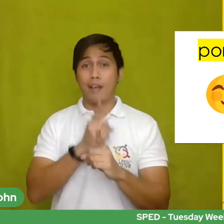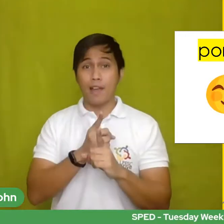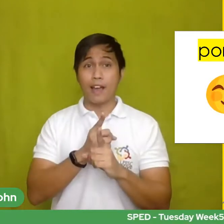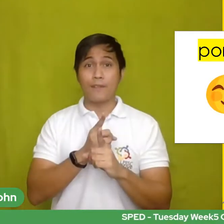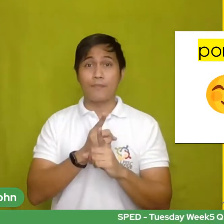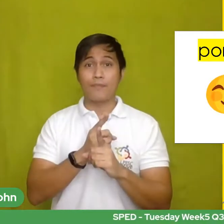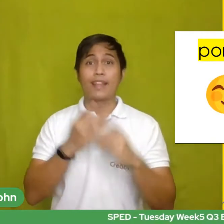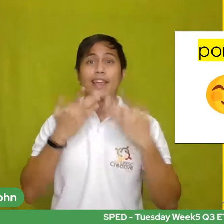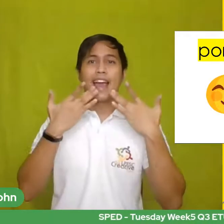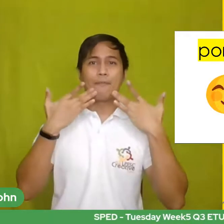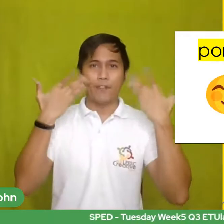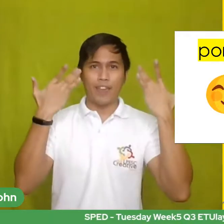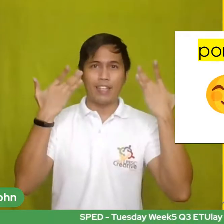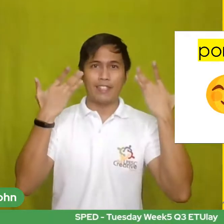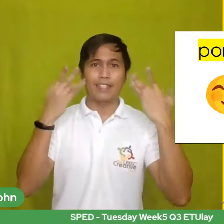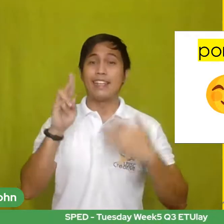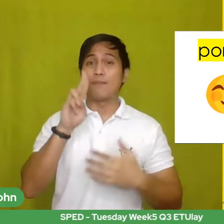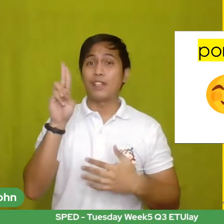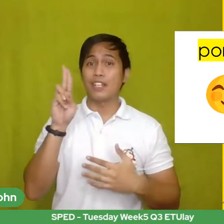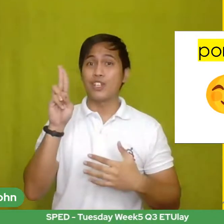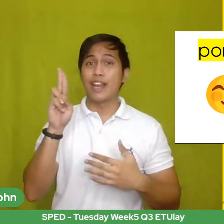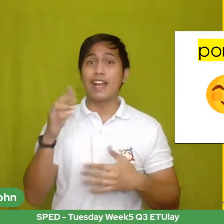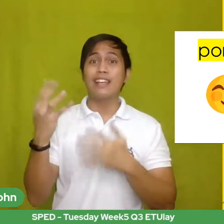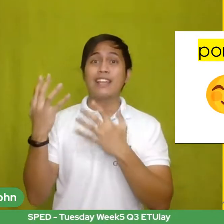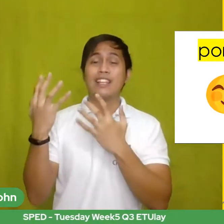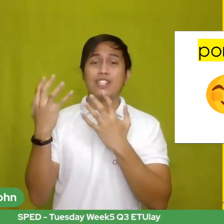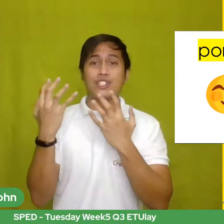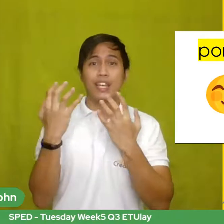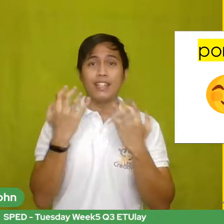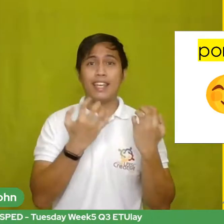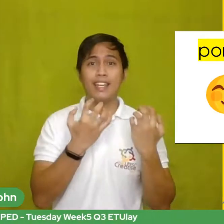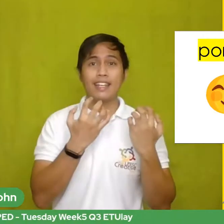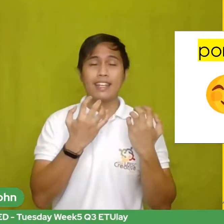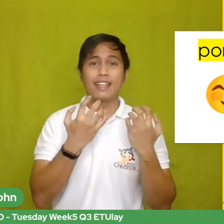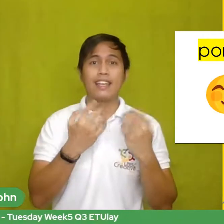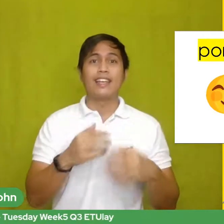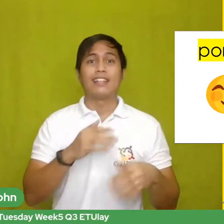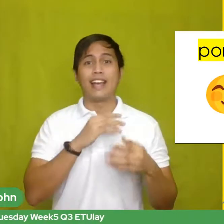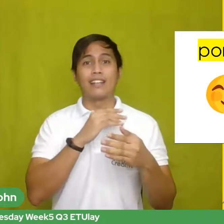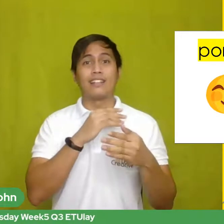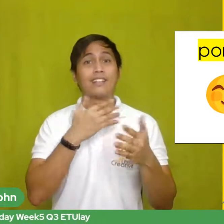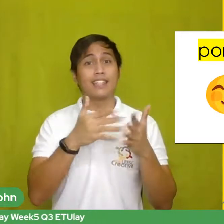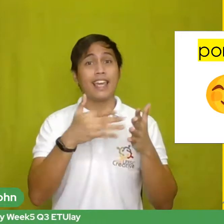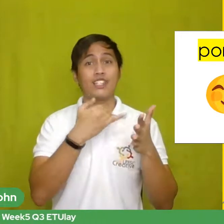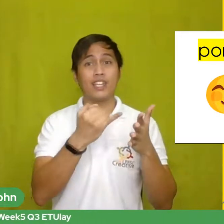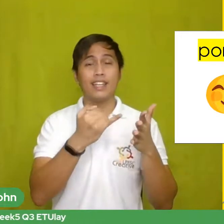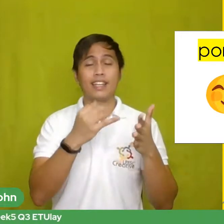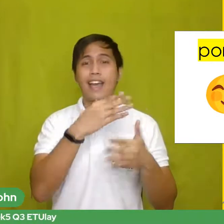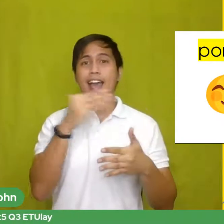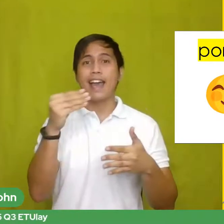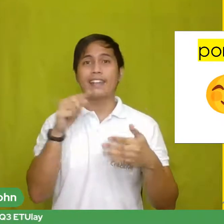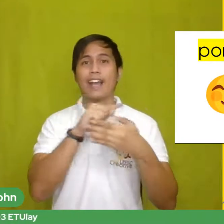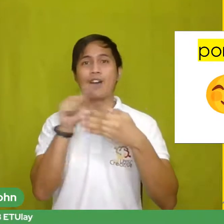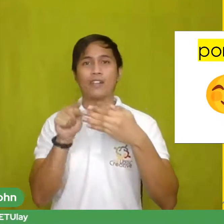Tama. Happy face. Ginamitan siya ng shading, ng sketching, at ng